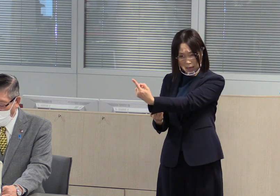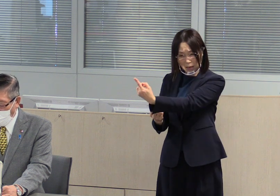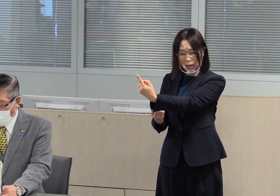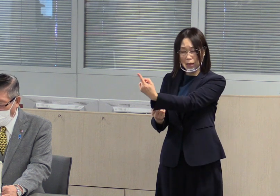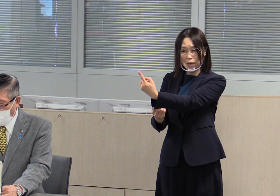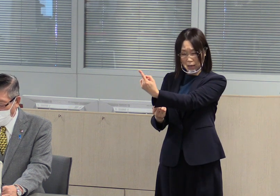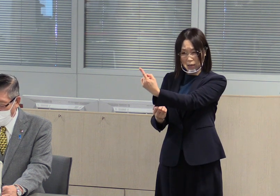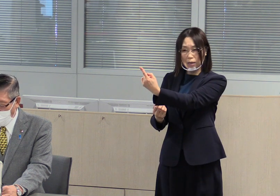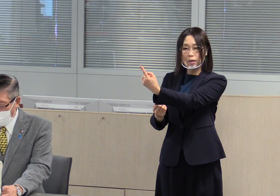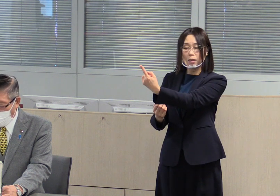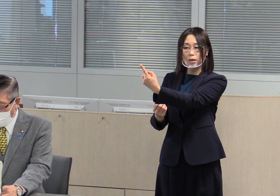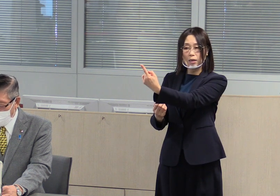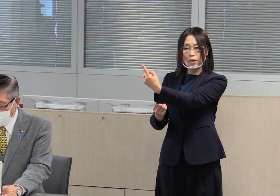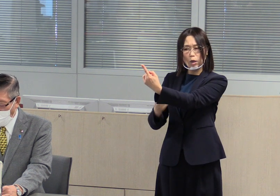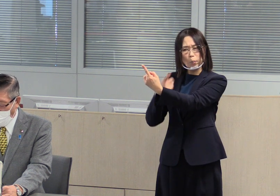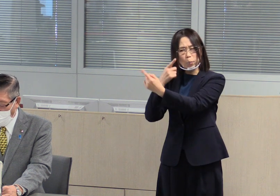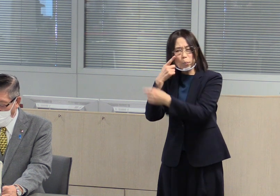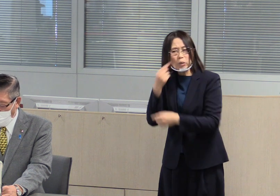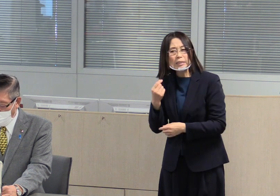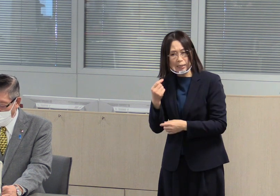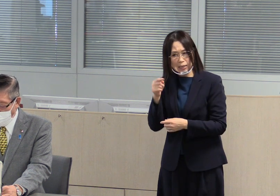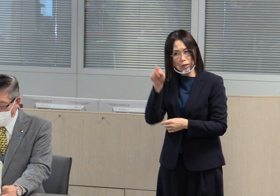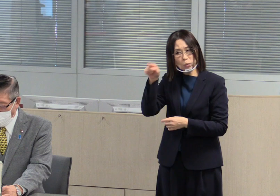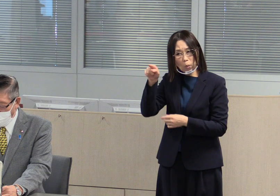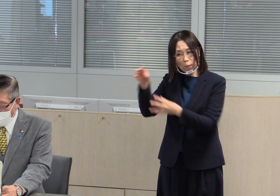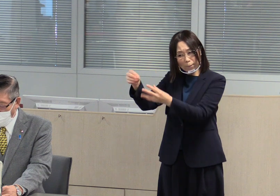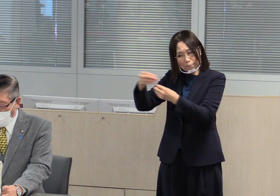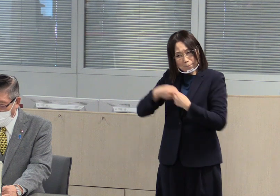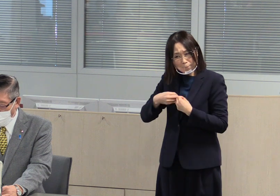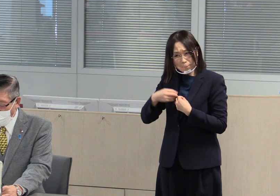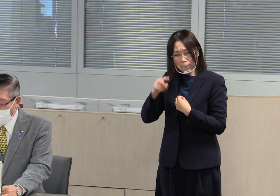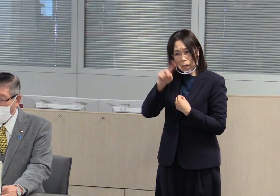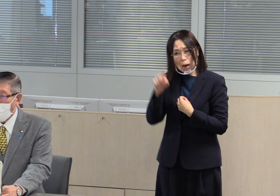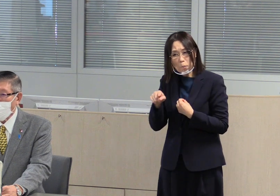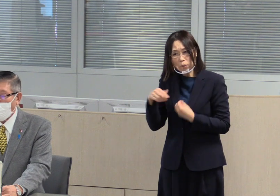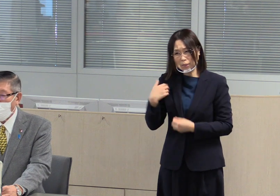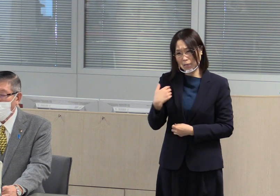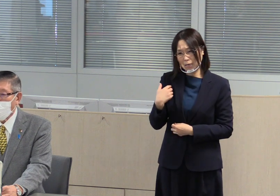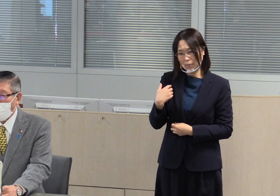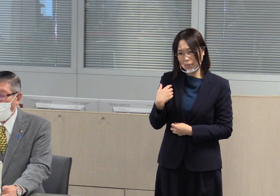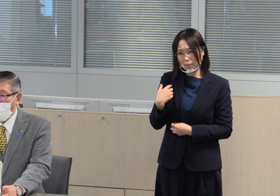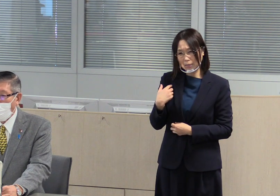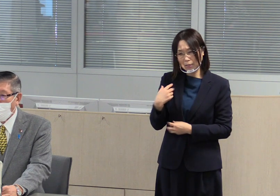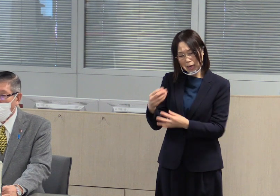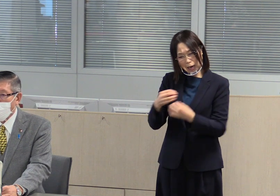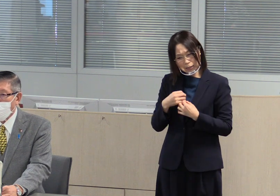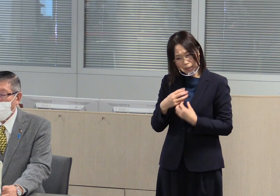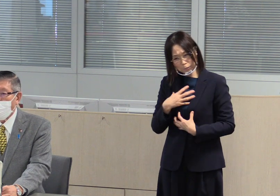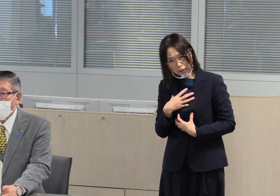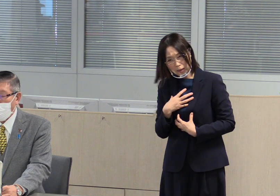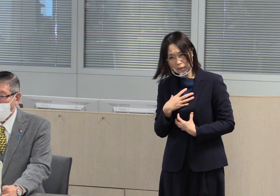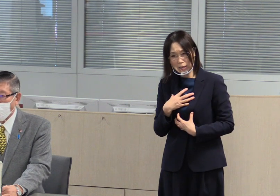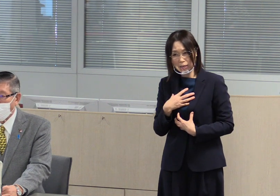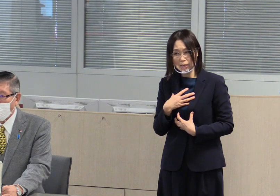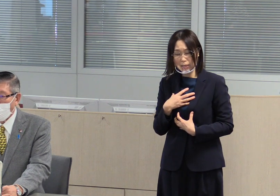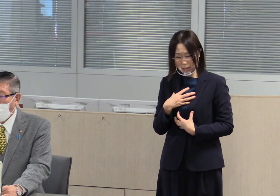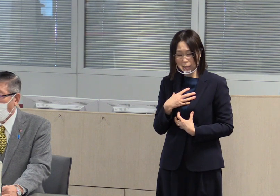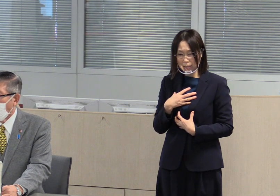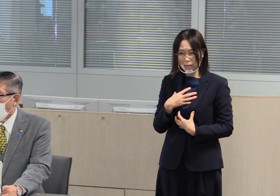ところで、万が一感染した可能性があるような、そういう思いが